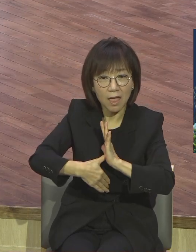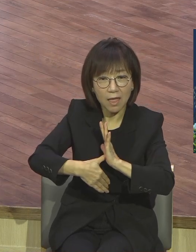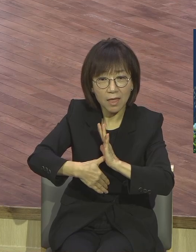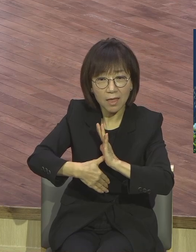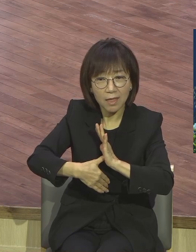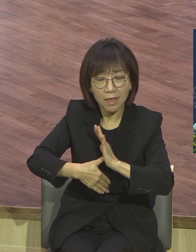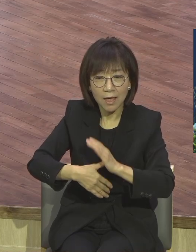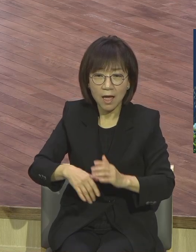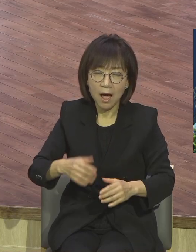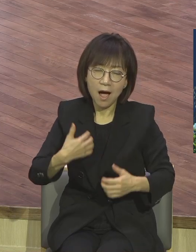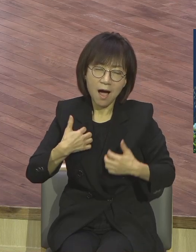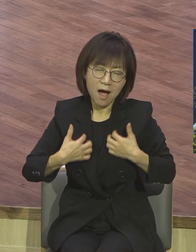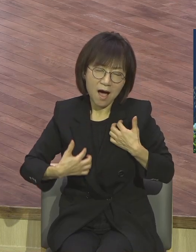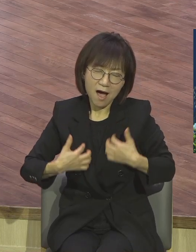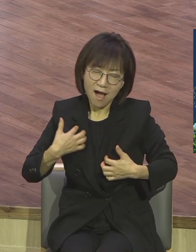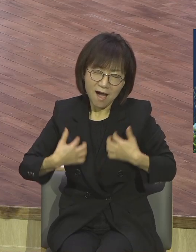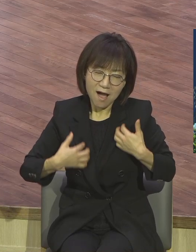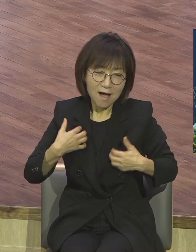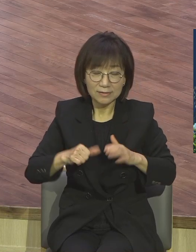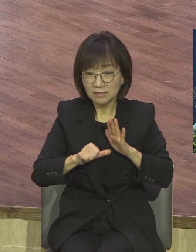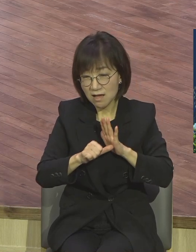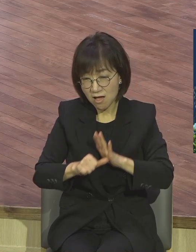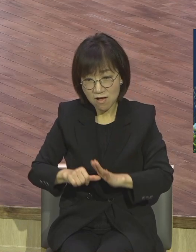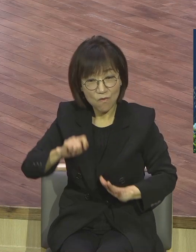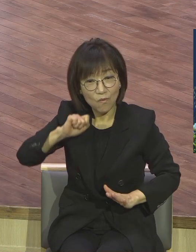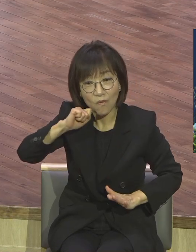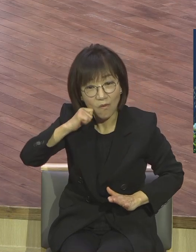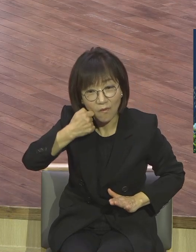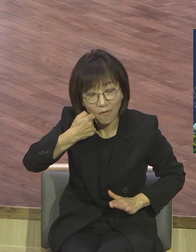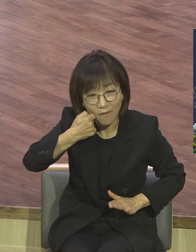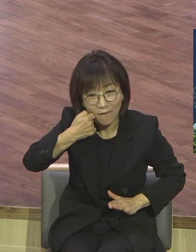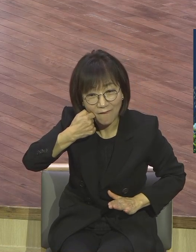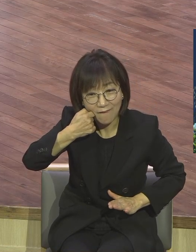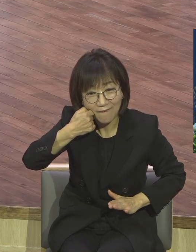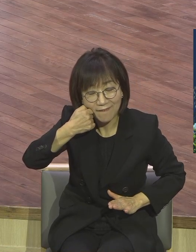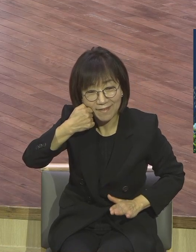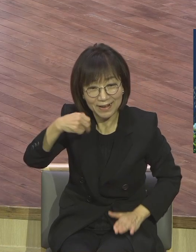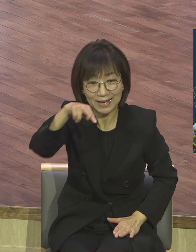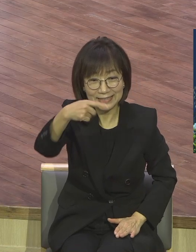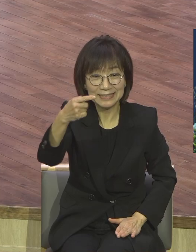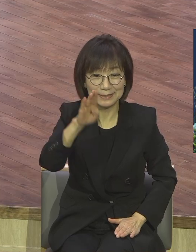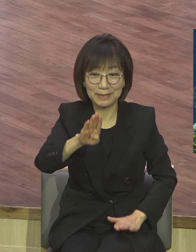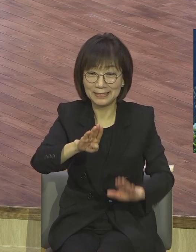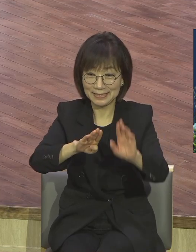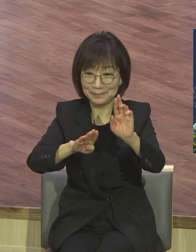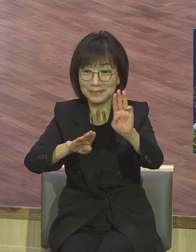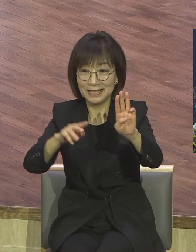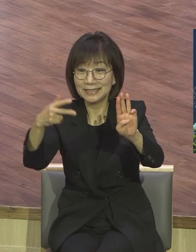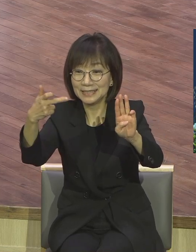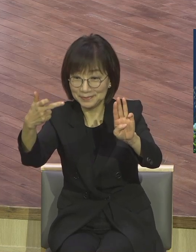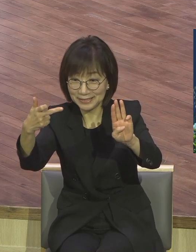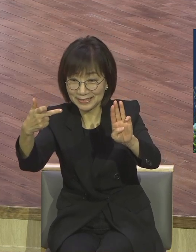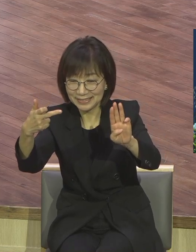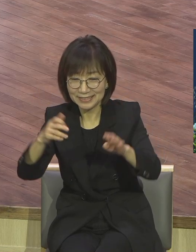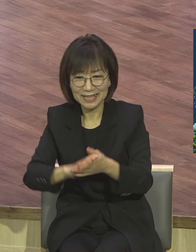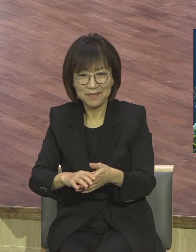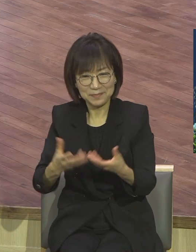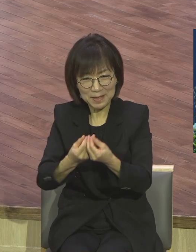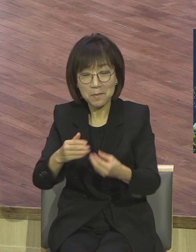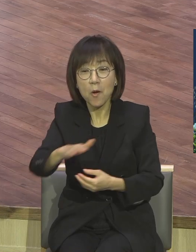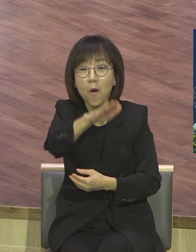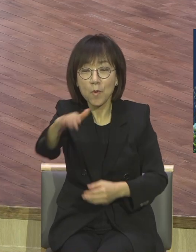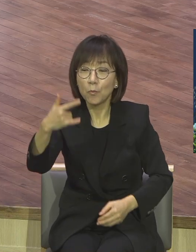3장 17절에 말씀하고 있어요. 내가 너를 보면 기쁨을 이기지 못해요. 여러분 자식들 보면 자랄 때 보면 기쁨을